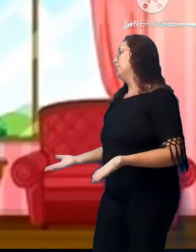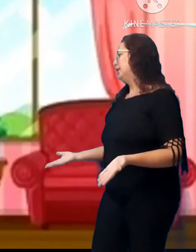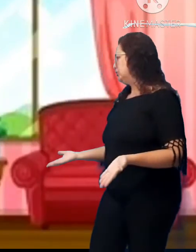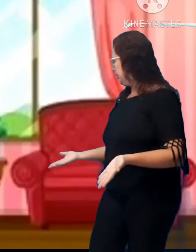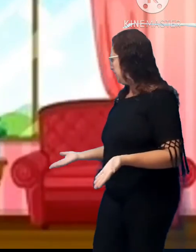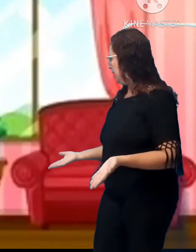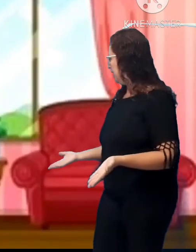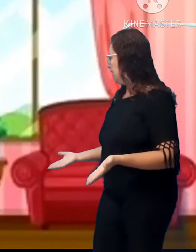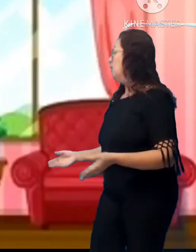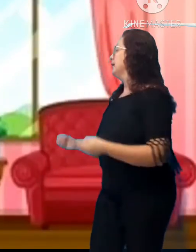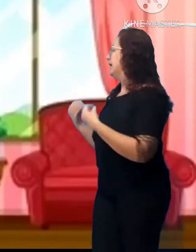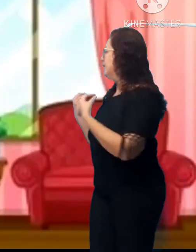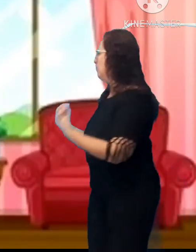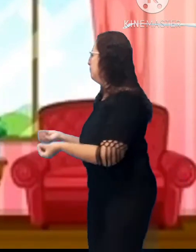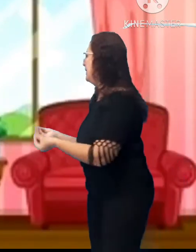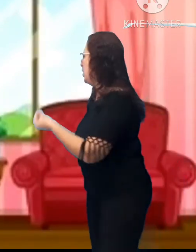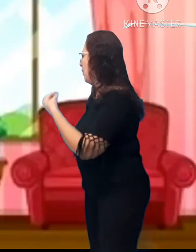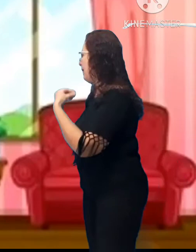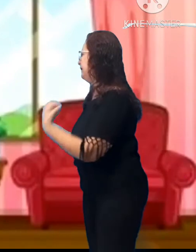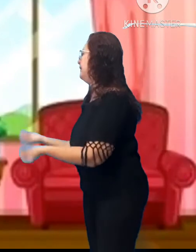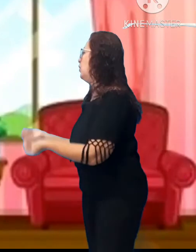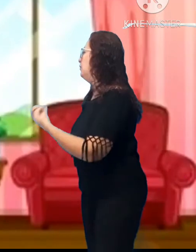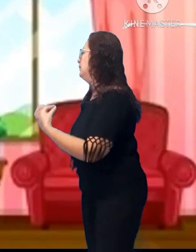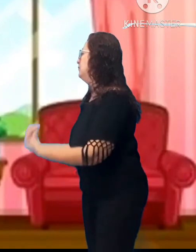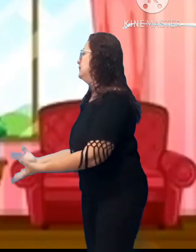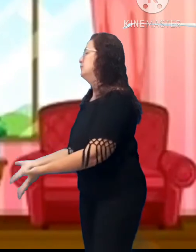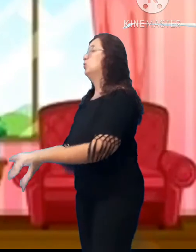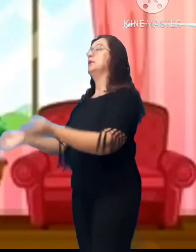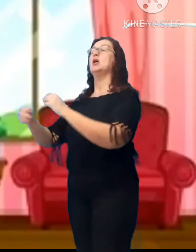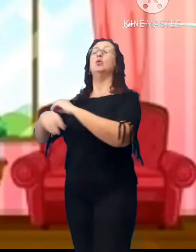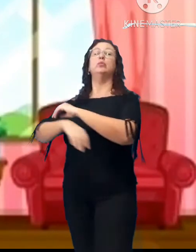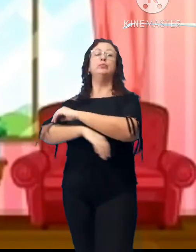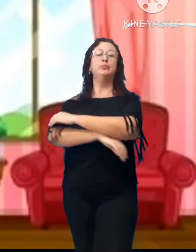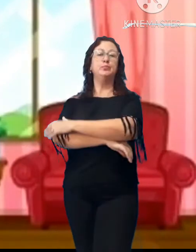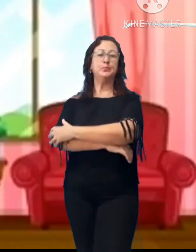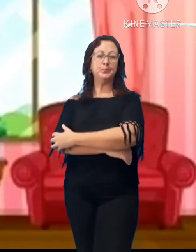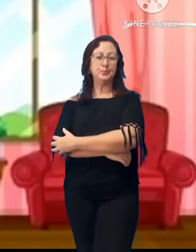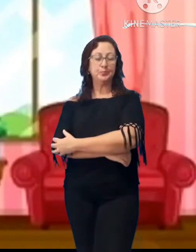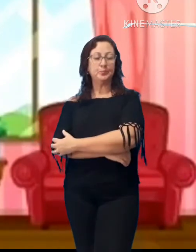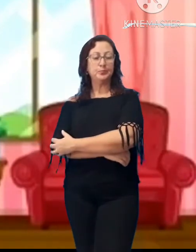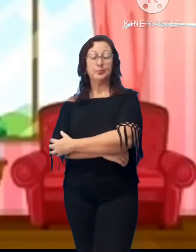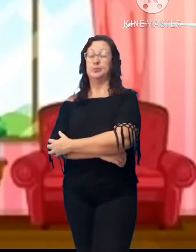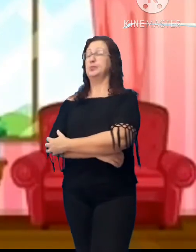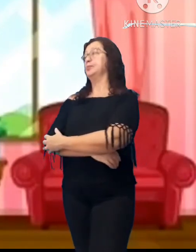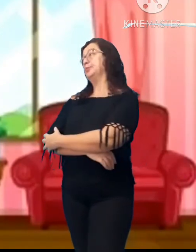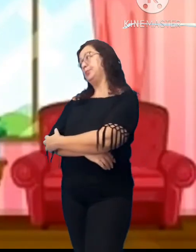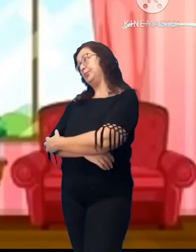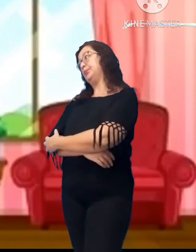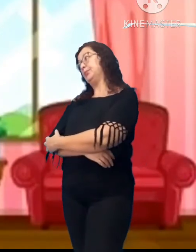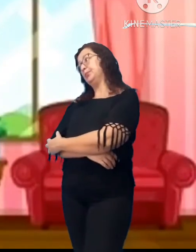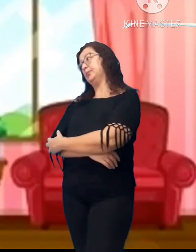Ora, borboletinha, por que é que bateu, bateu e não me respondeu?